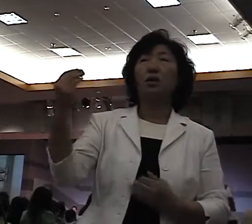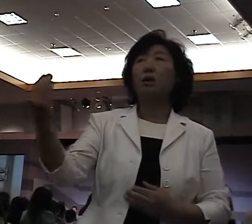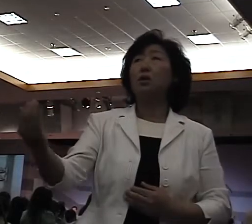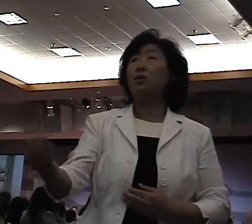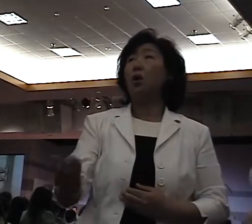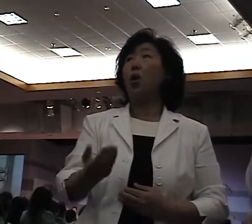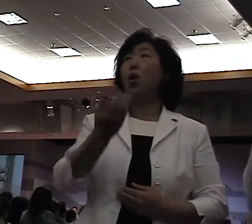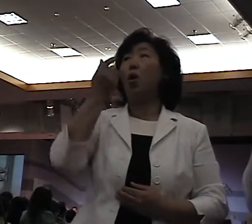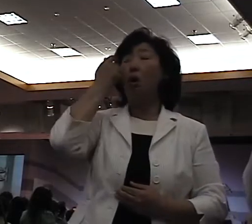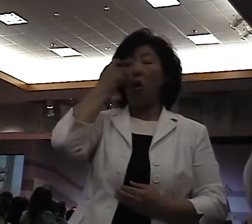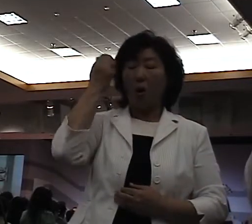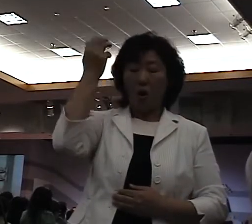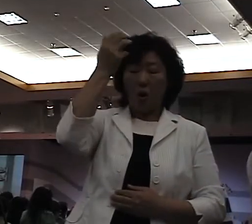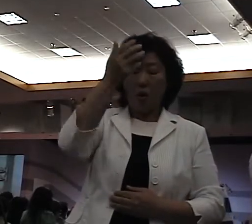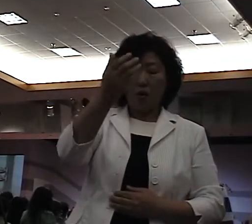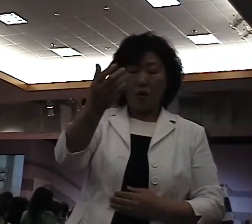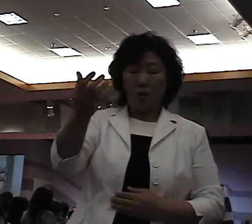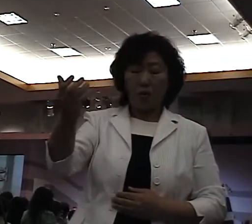살아계신